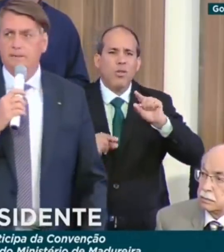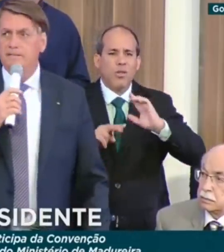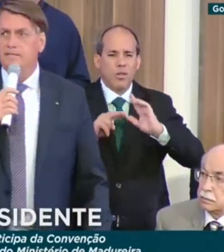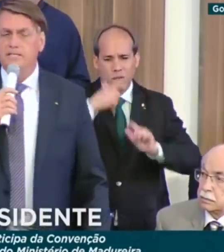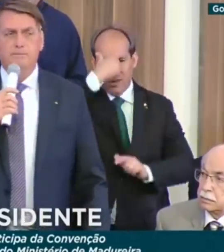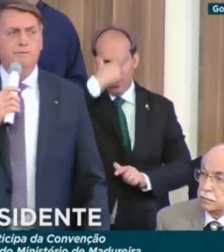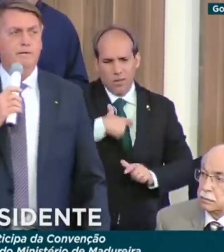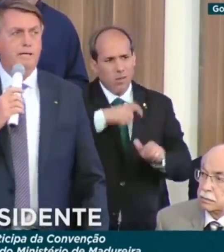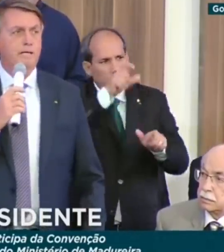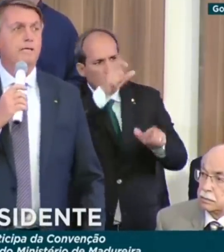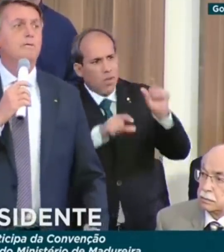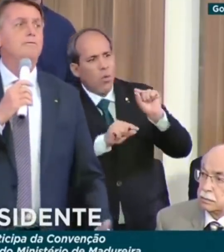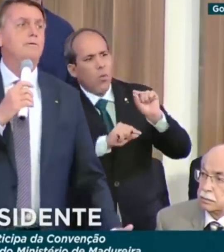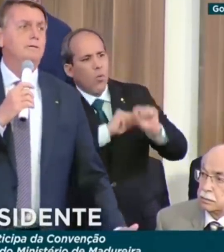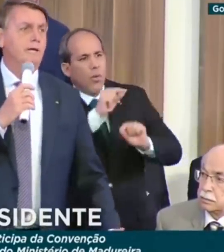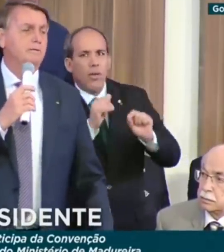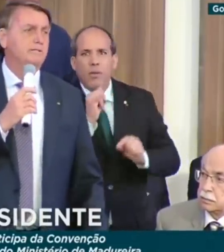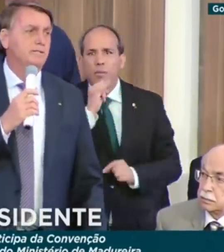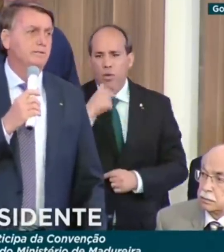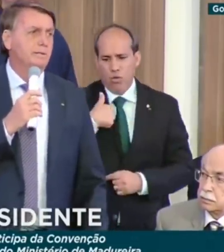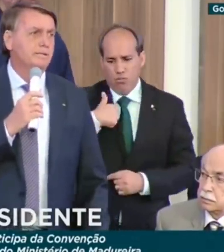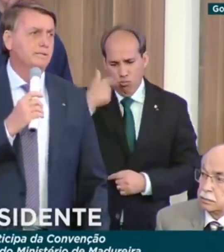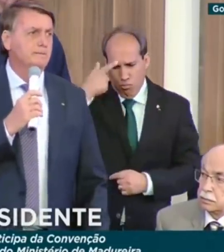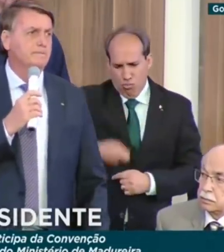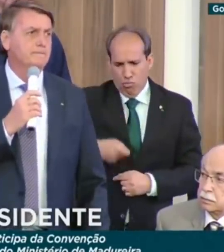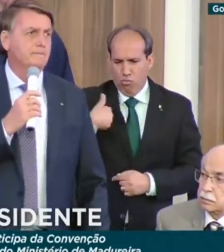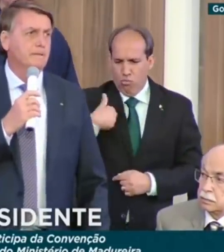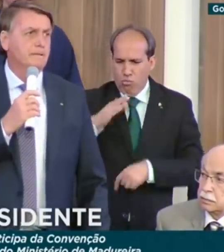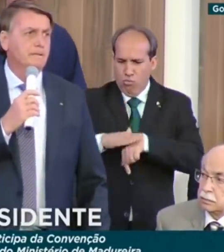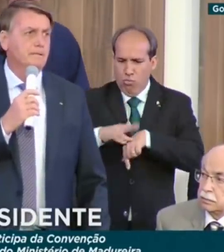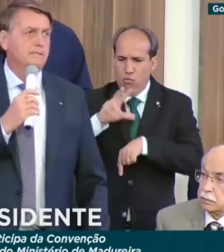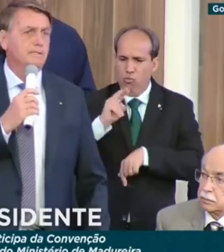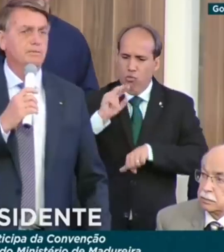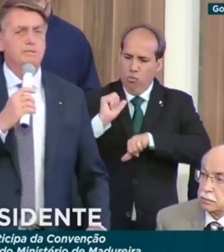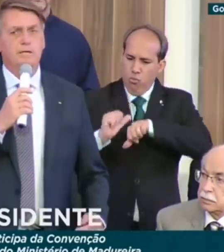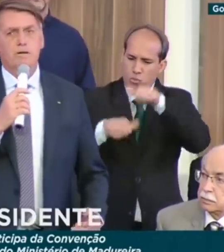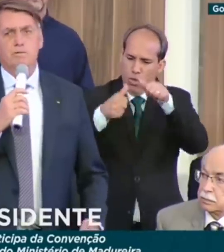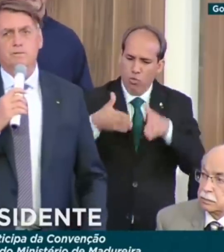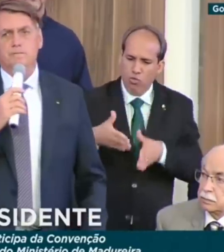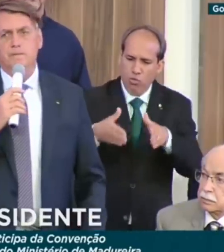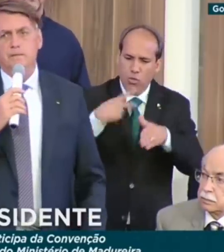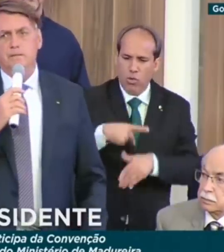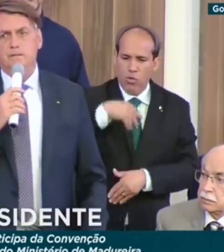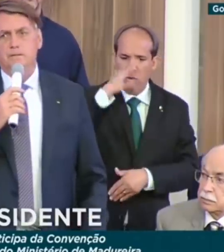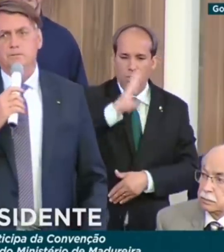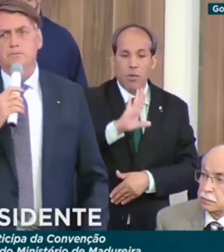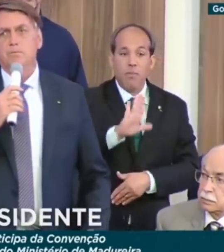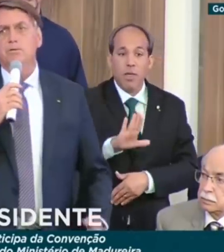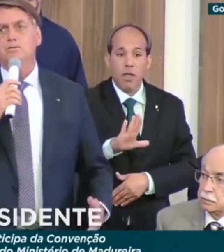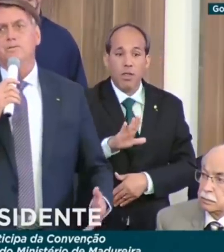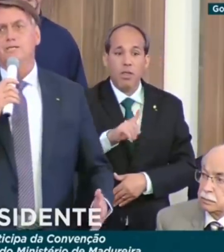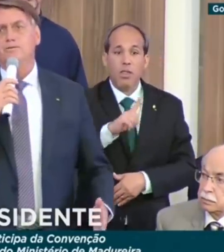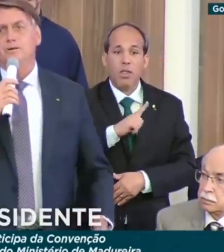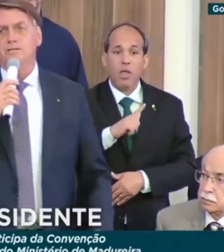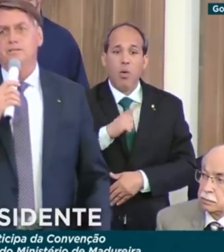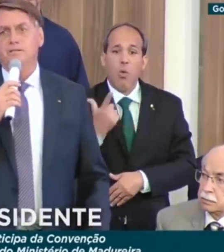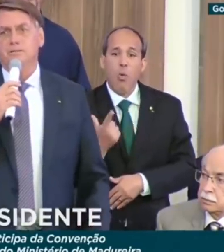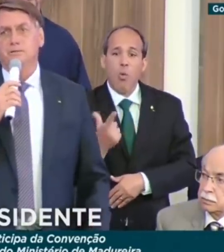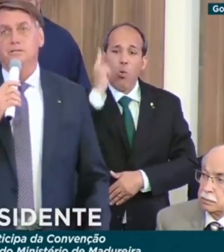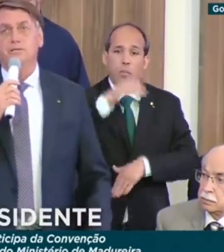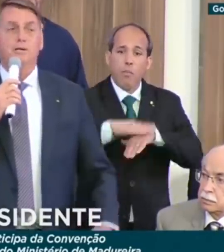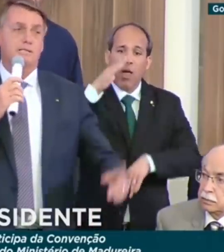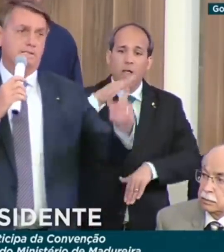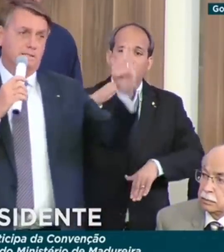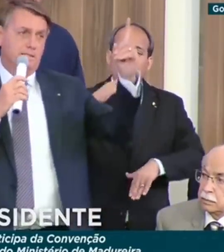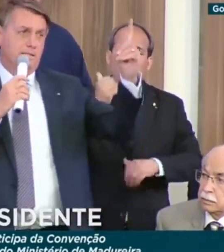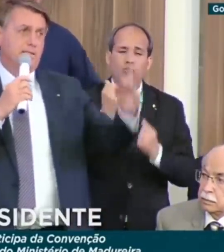aqui presentes para falar: eu vou mudar o destino do Brasil? Se não tiver algo muito mais forte do